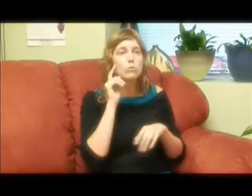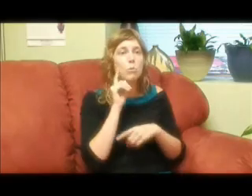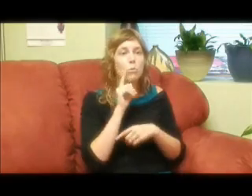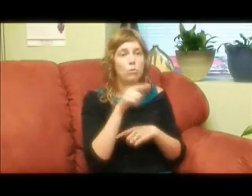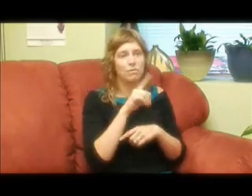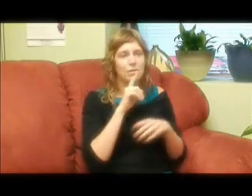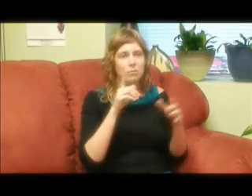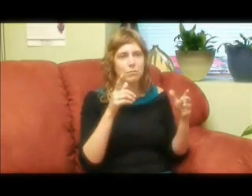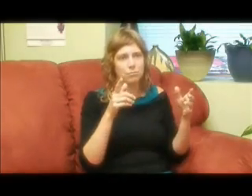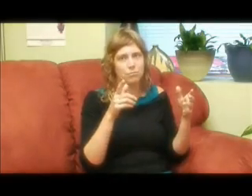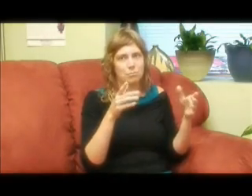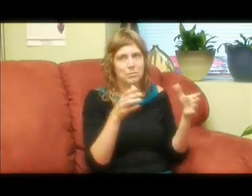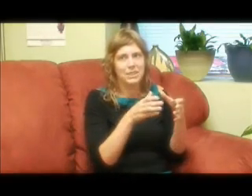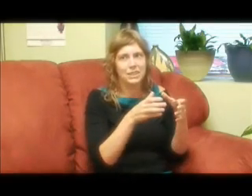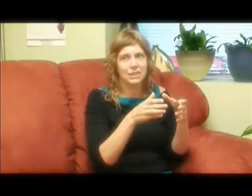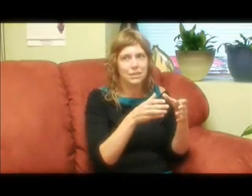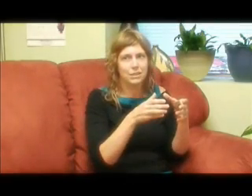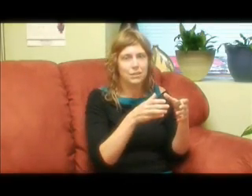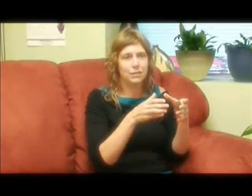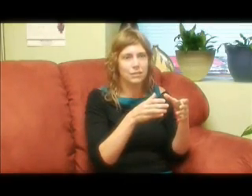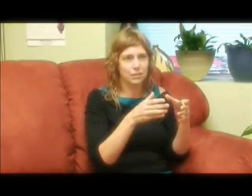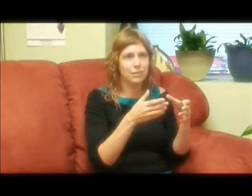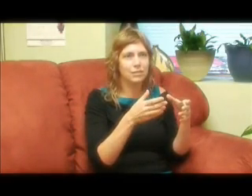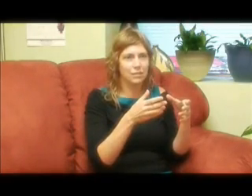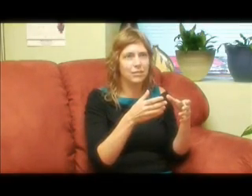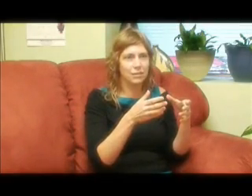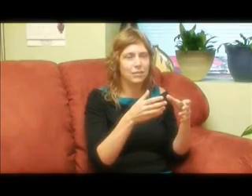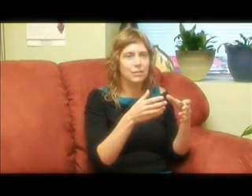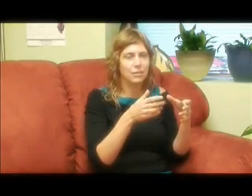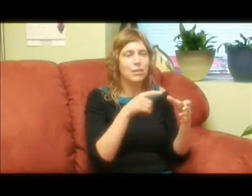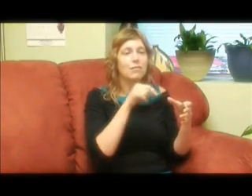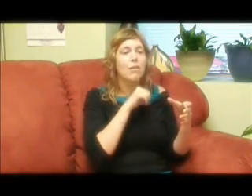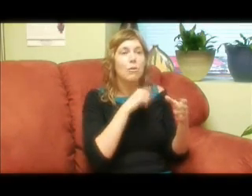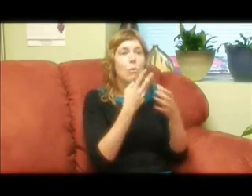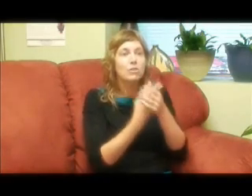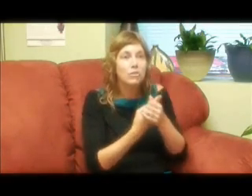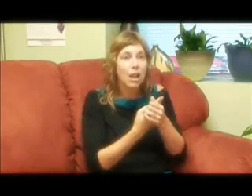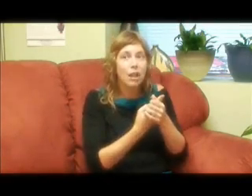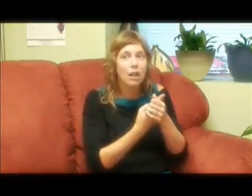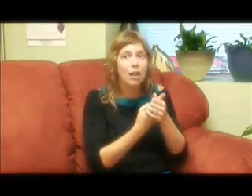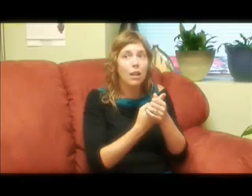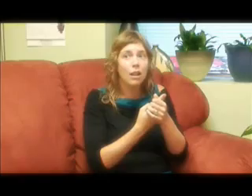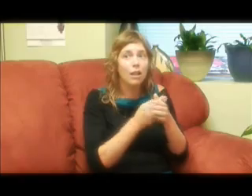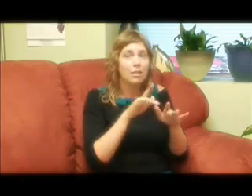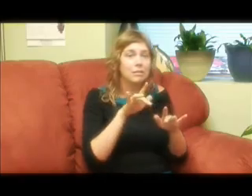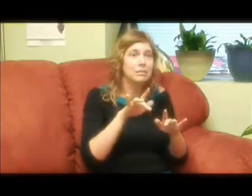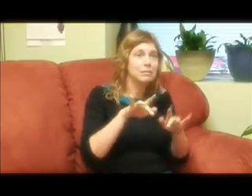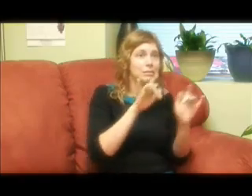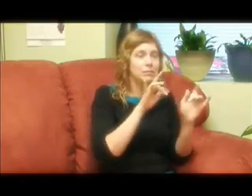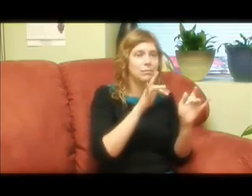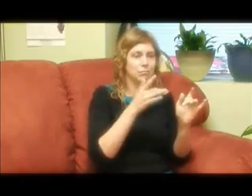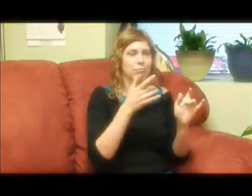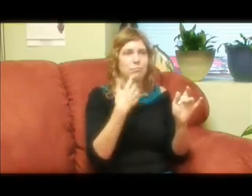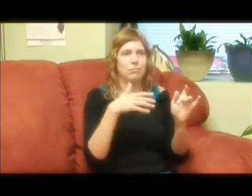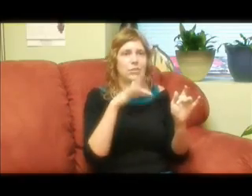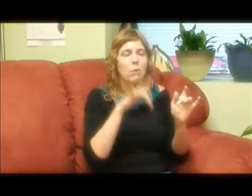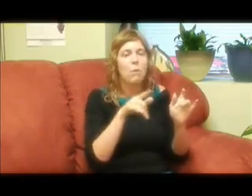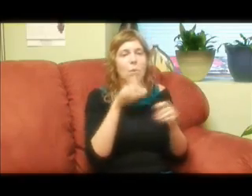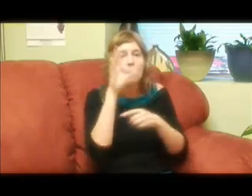Dans la communauté sourde, c'est vraiment une très petite communauté. Si la femme est victime de violence conjugale,